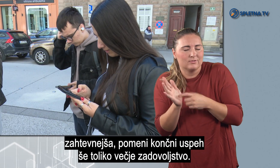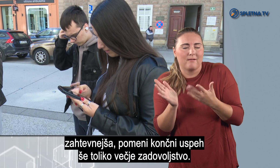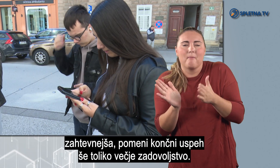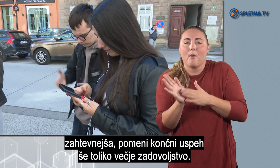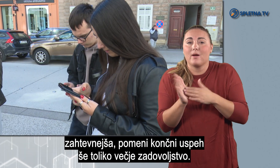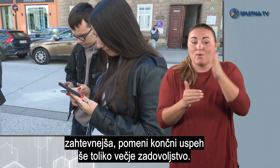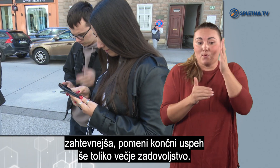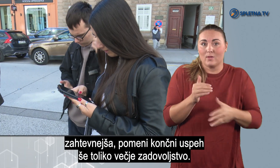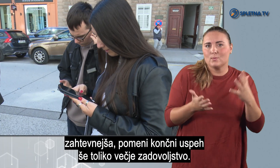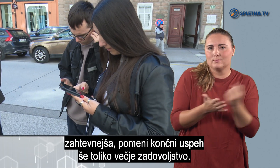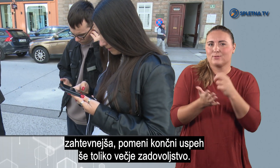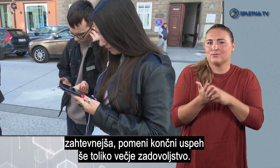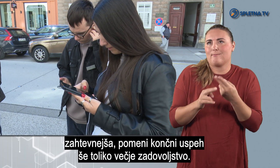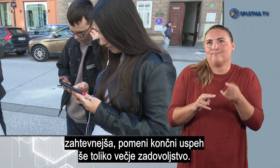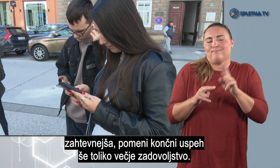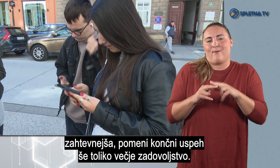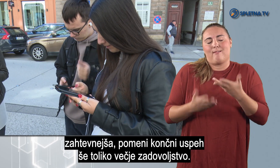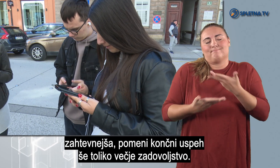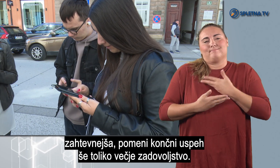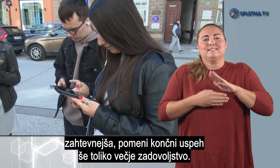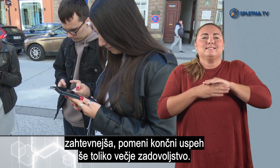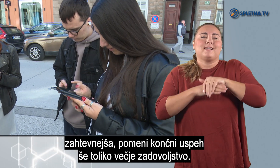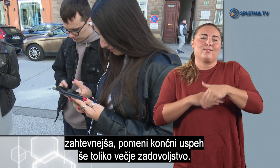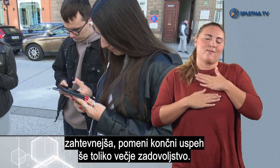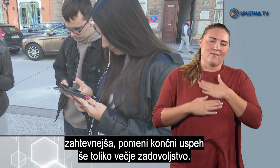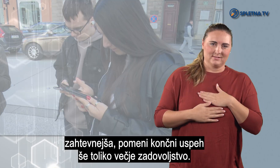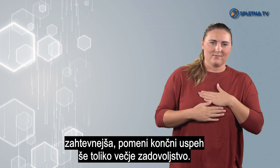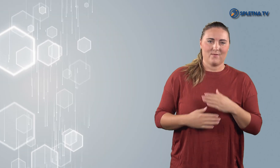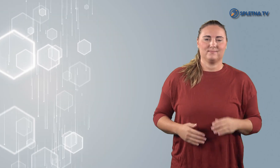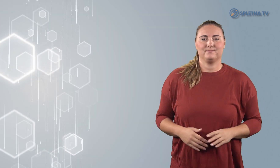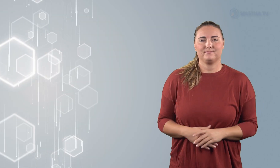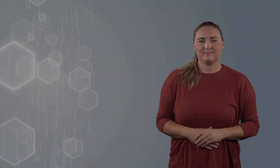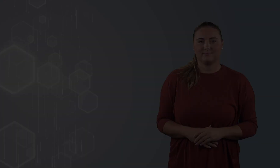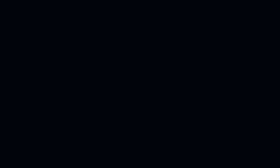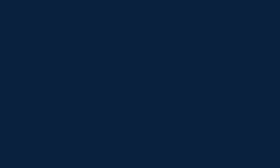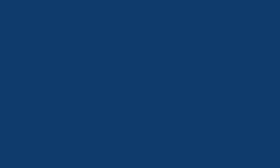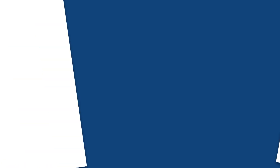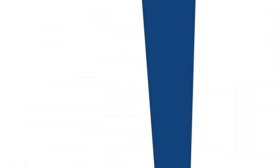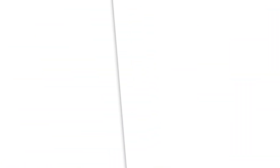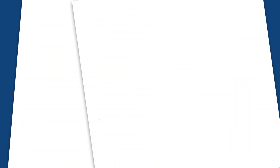zahtevnejša, pomeni končni uspeh še toliko večje zadovoljstvo.